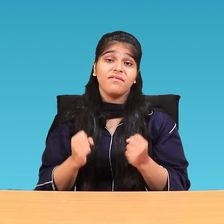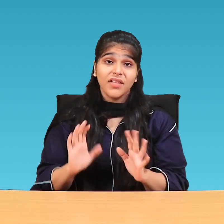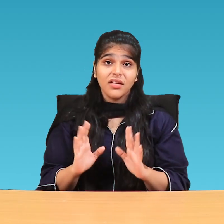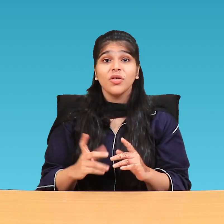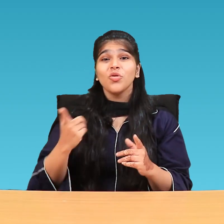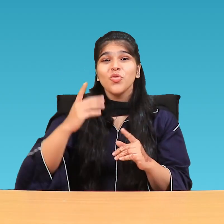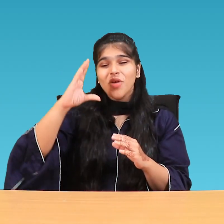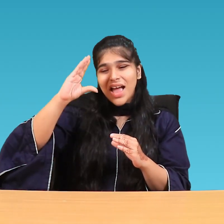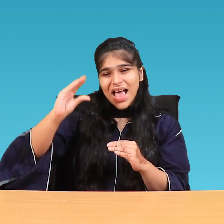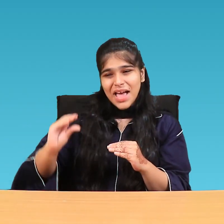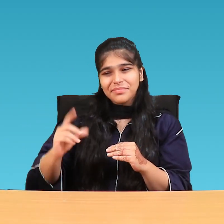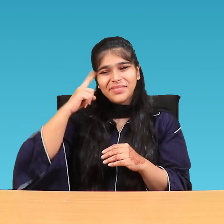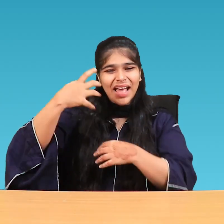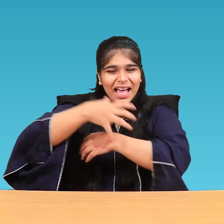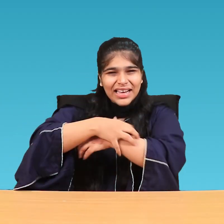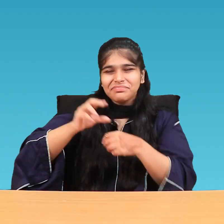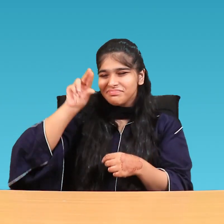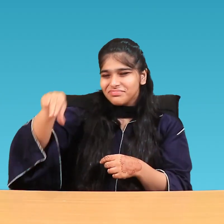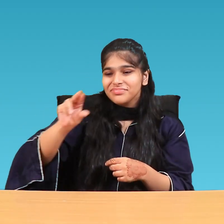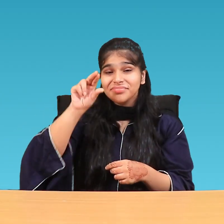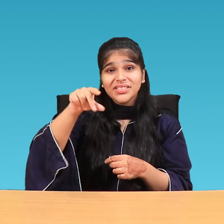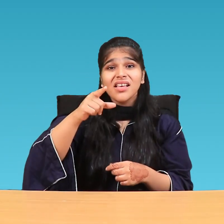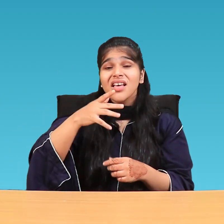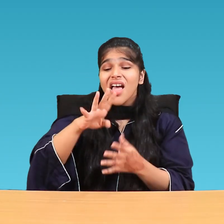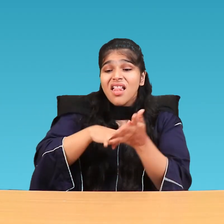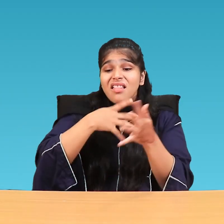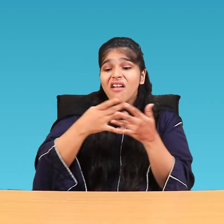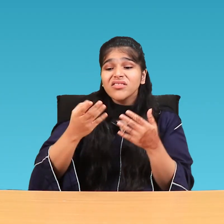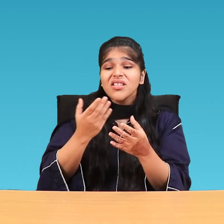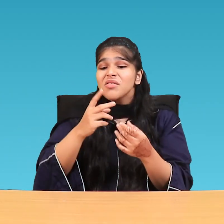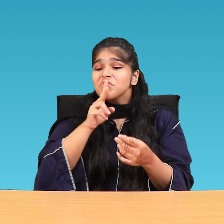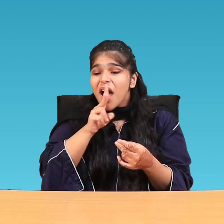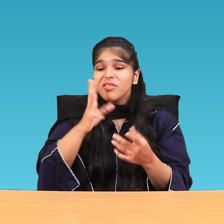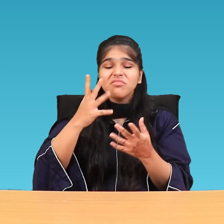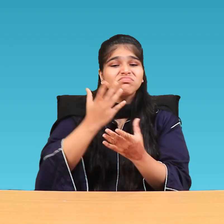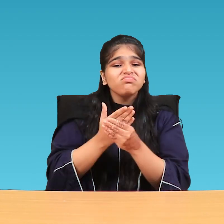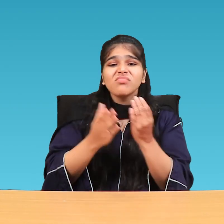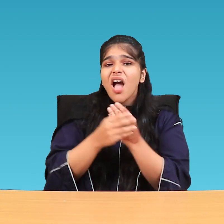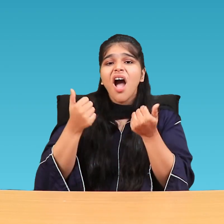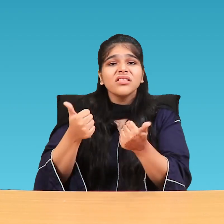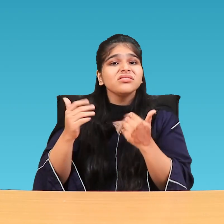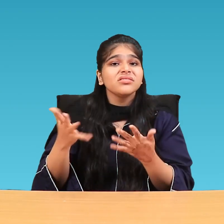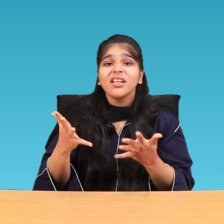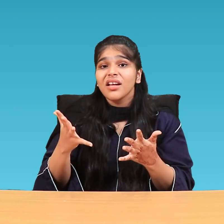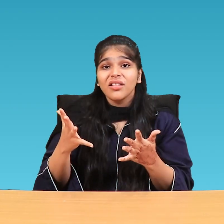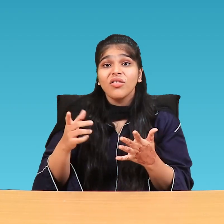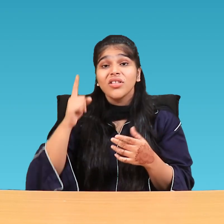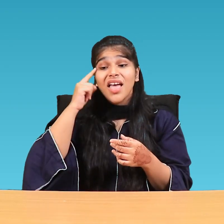लोअर एरियाज़ के बच्चे होते हैं उनकी इन लैंग्वेज स्किल्स इतनी अच्छी नहीं होती और एक इंग्लिश लैंग्वेज में कर